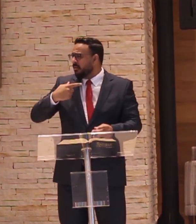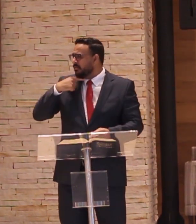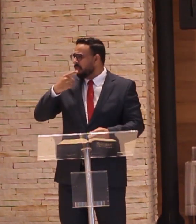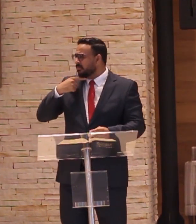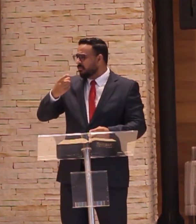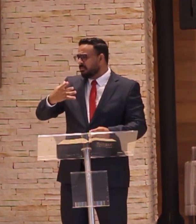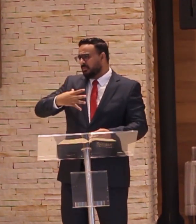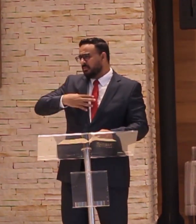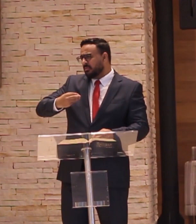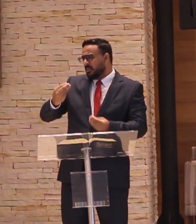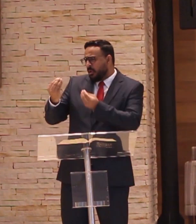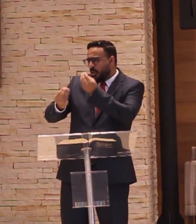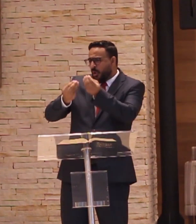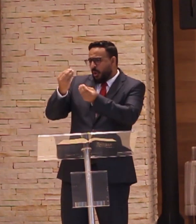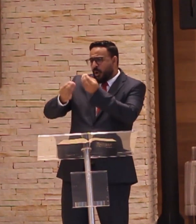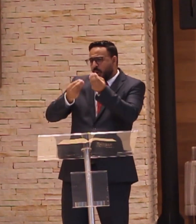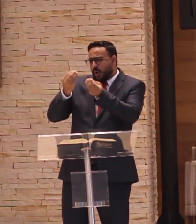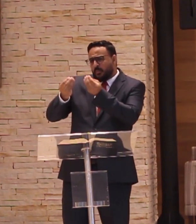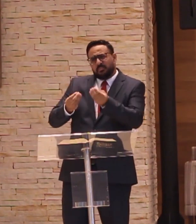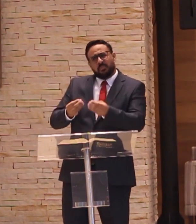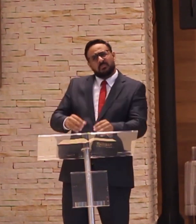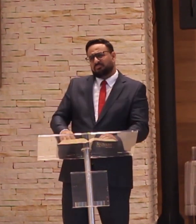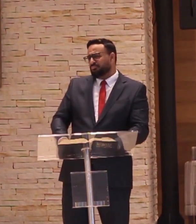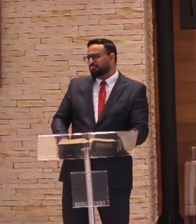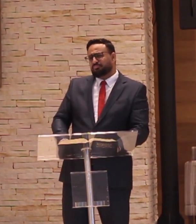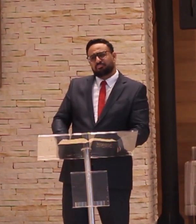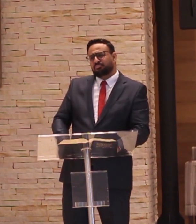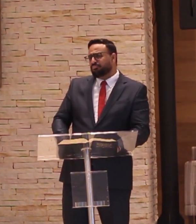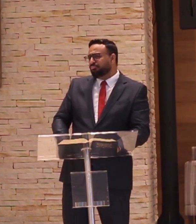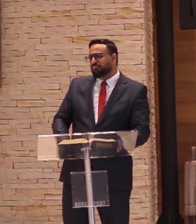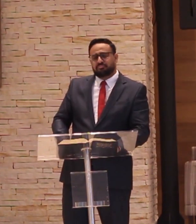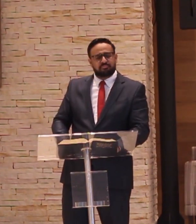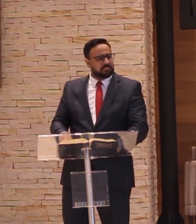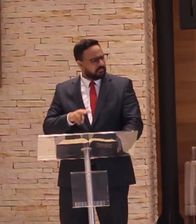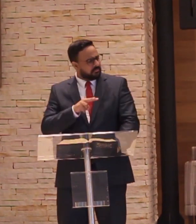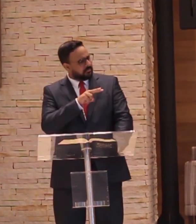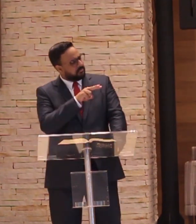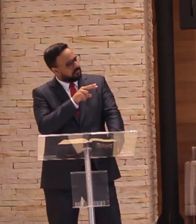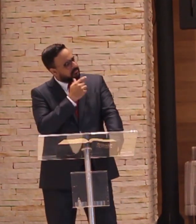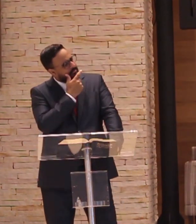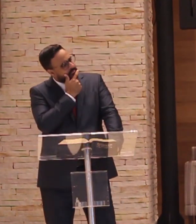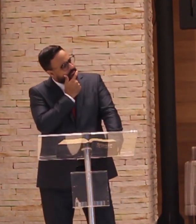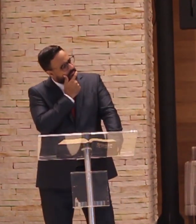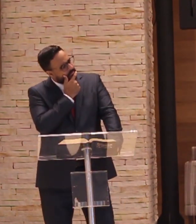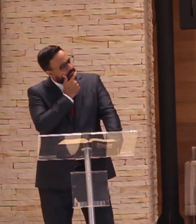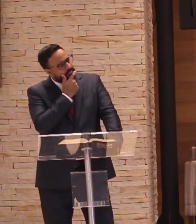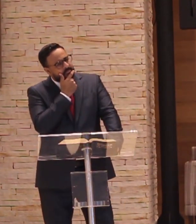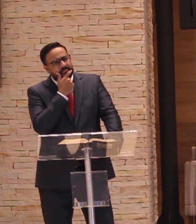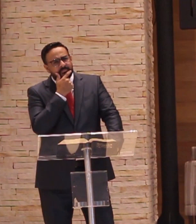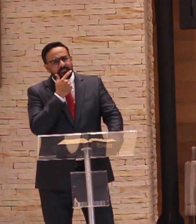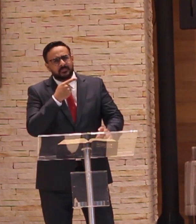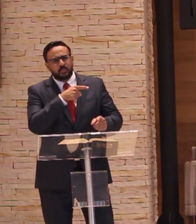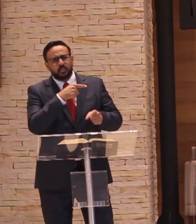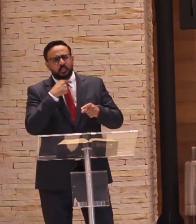esposa também. É impossível dela ter filho. Como que isso vai acontecer? Eu não tenho certeza